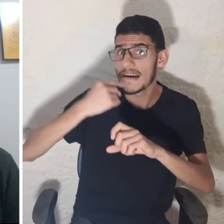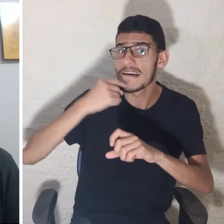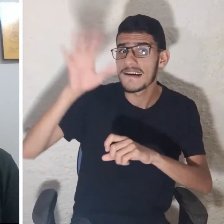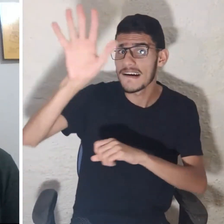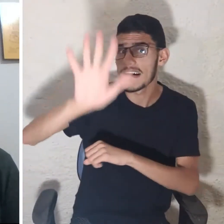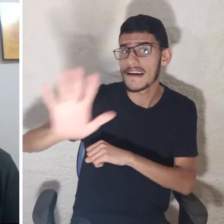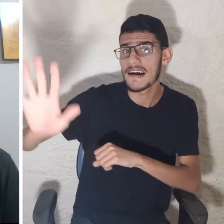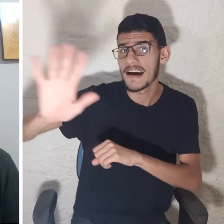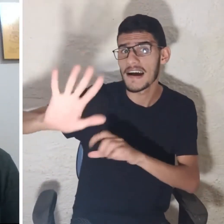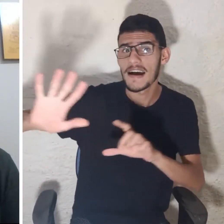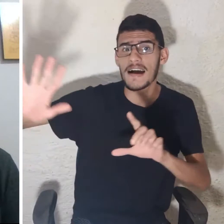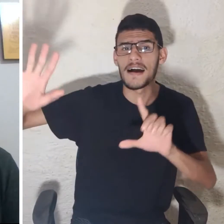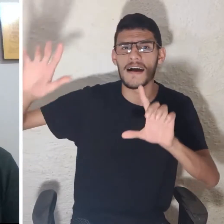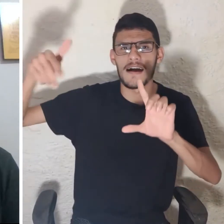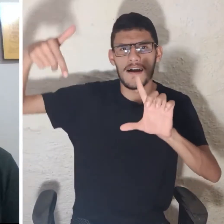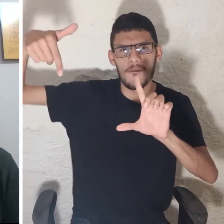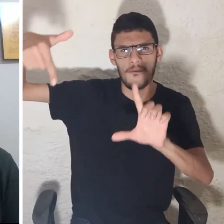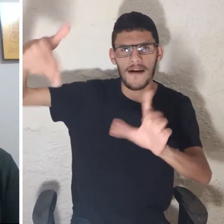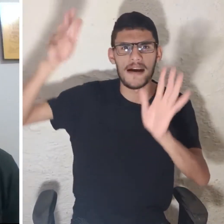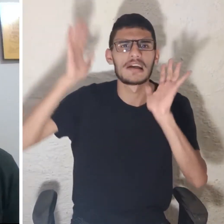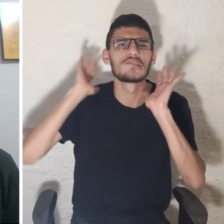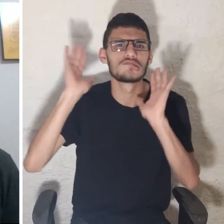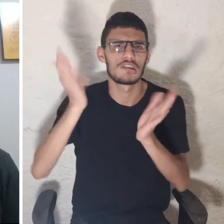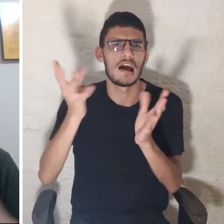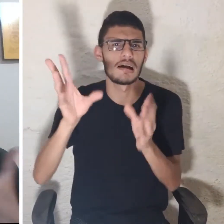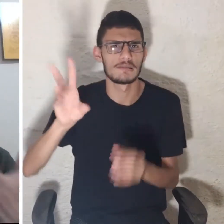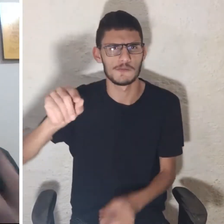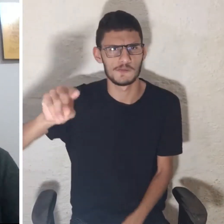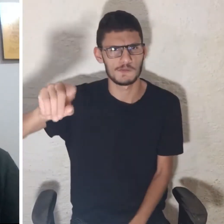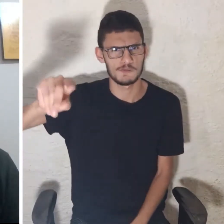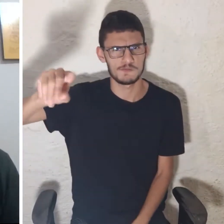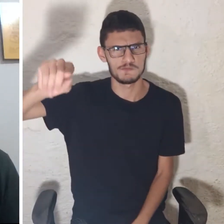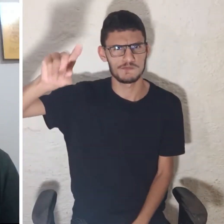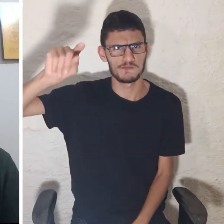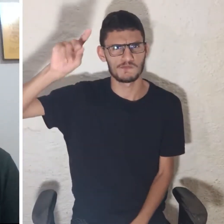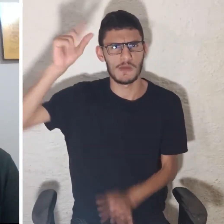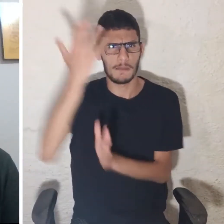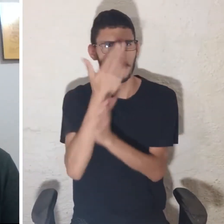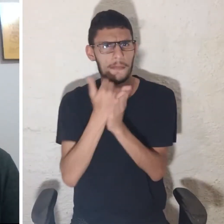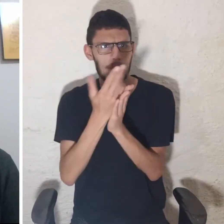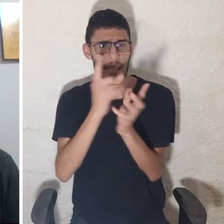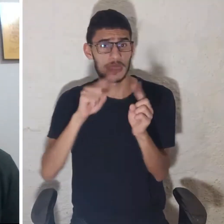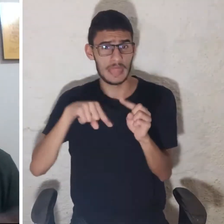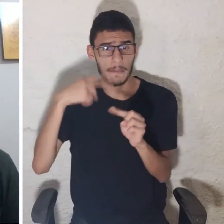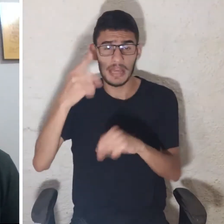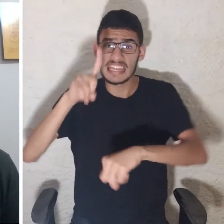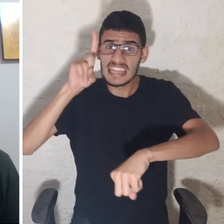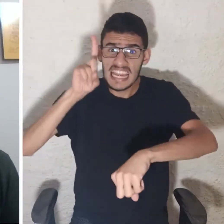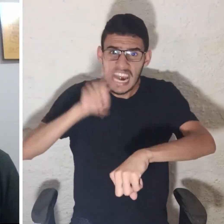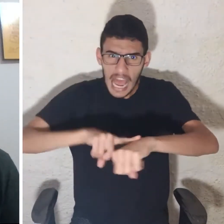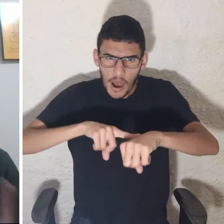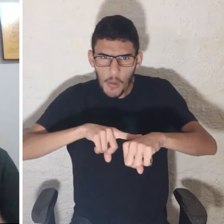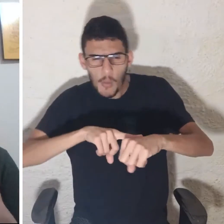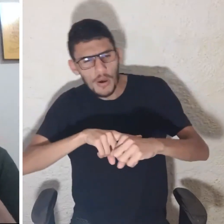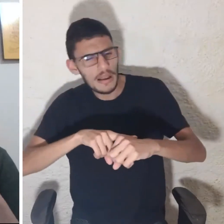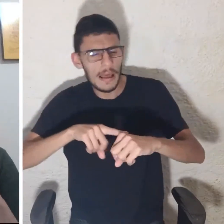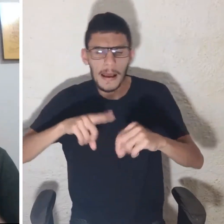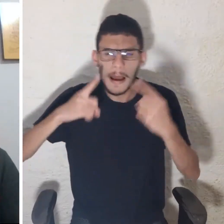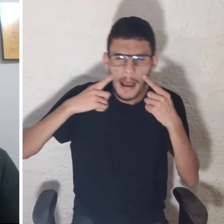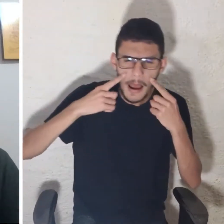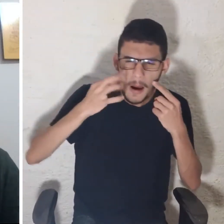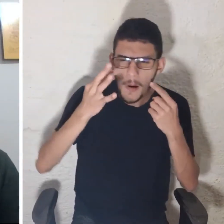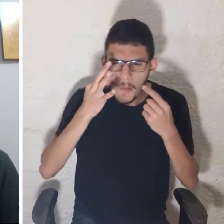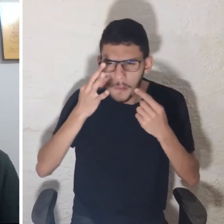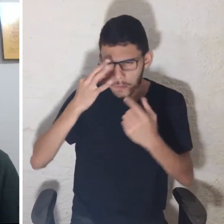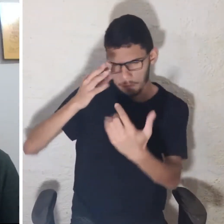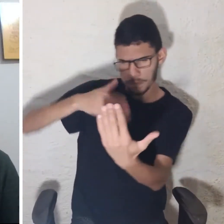pintura, é uma pintura que ela foi feita muitos anos depois, ela não foi feita na hora, não tinha lá um